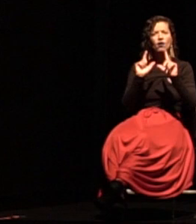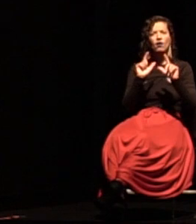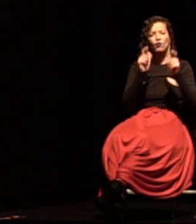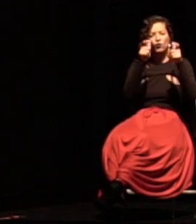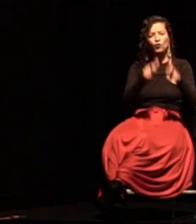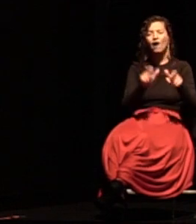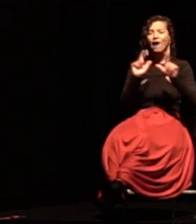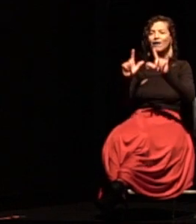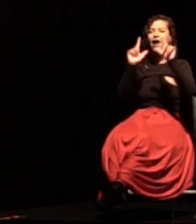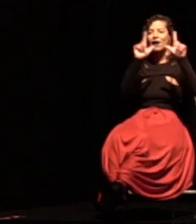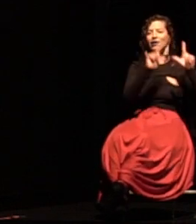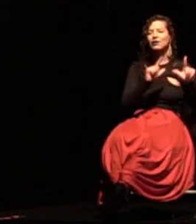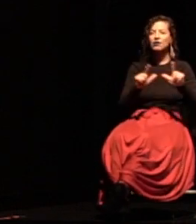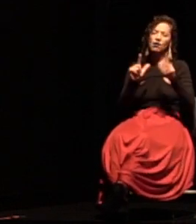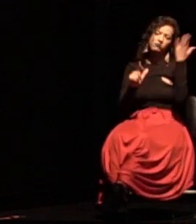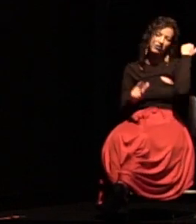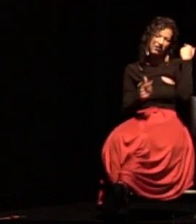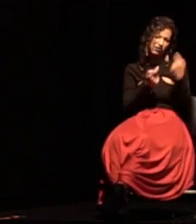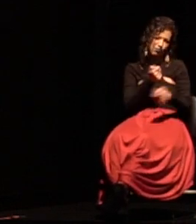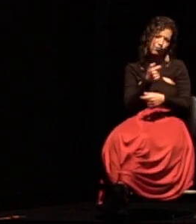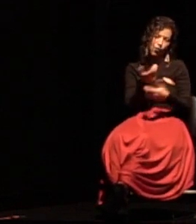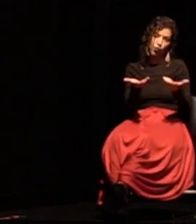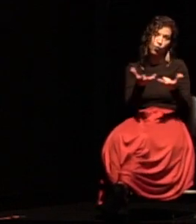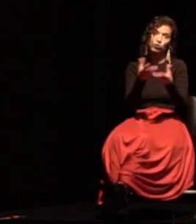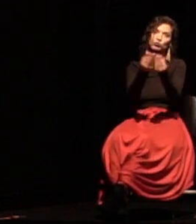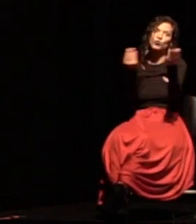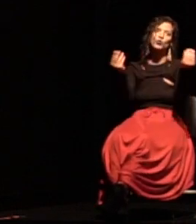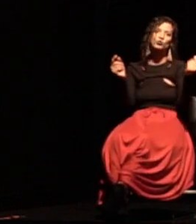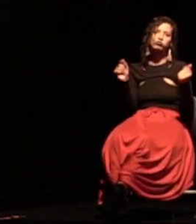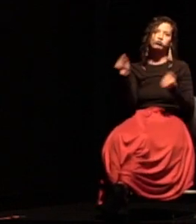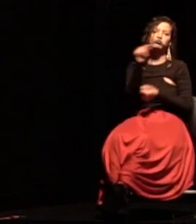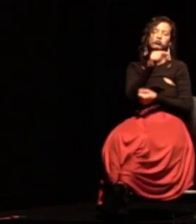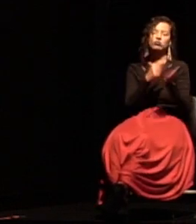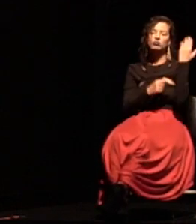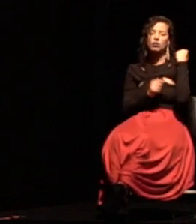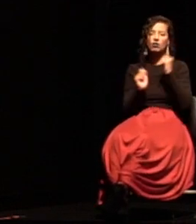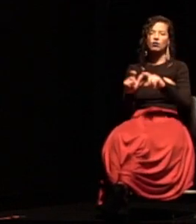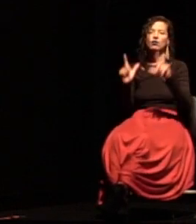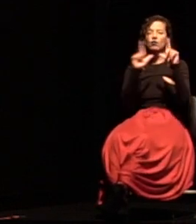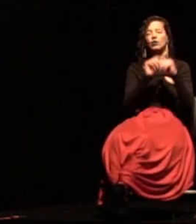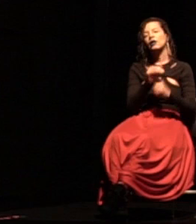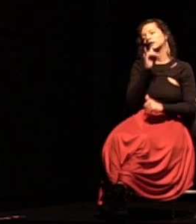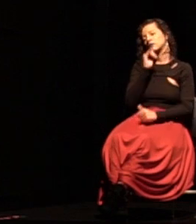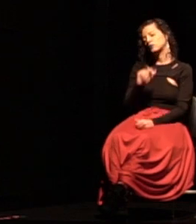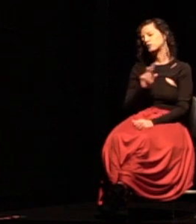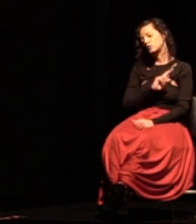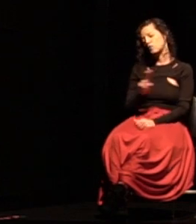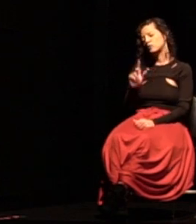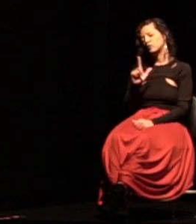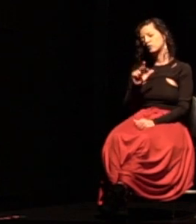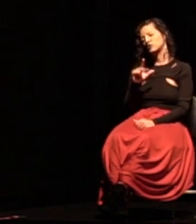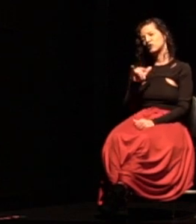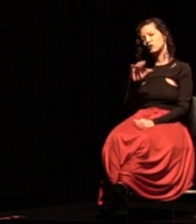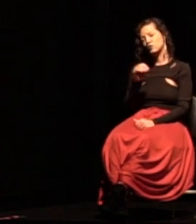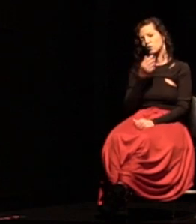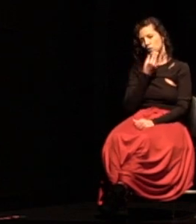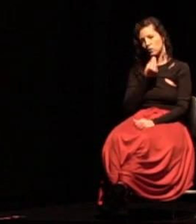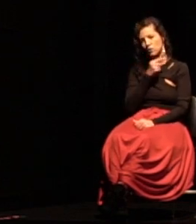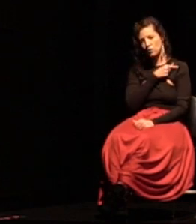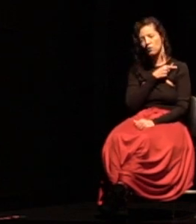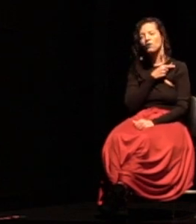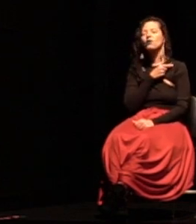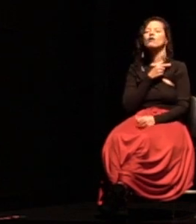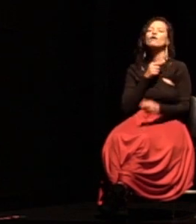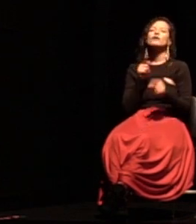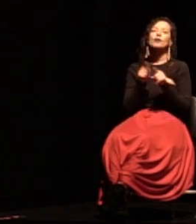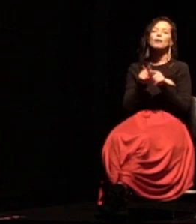nessa quantidade que tem agora, eram poucas, né? Mas você via, né? O Luciano Ingapim, com a Galeria Diagrama, também a